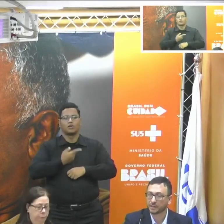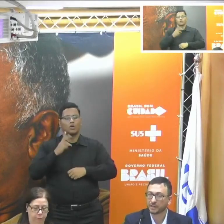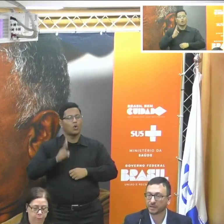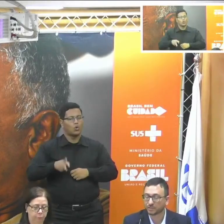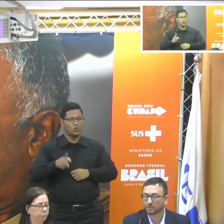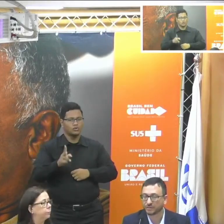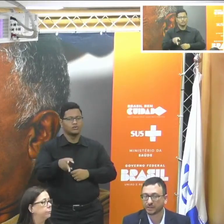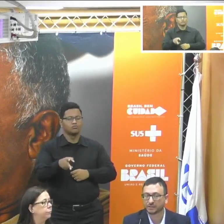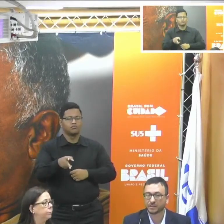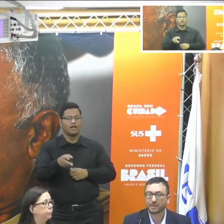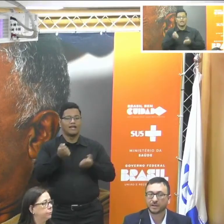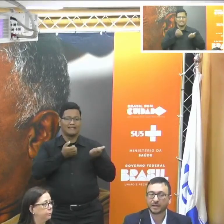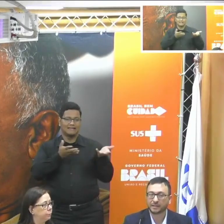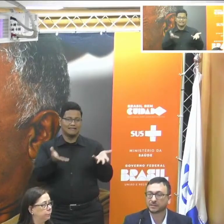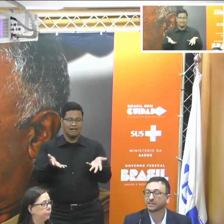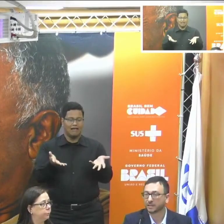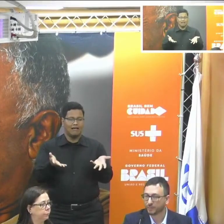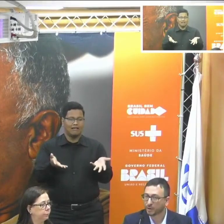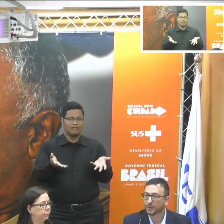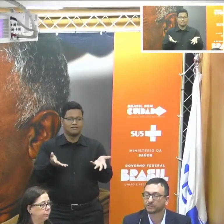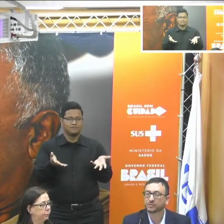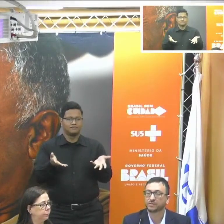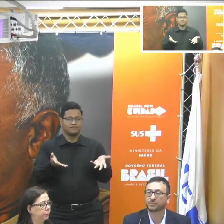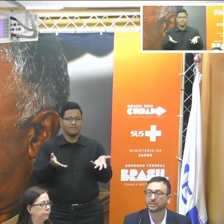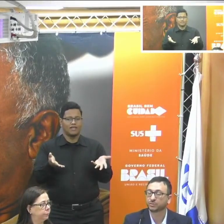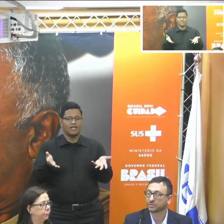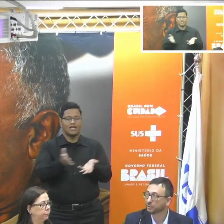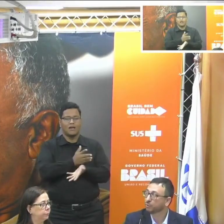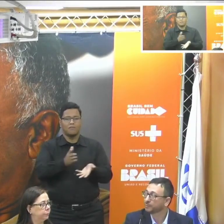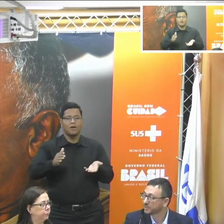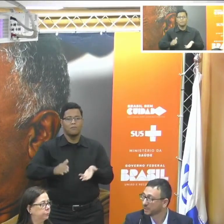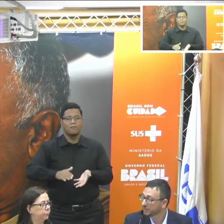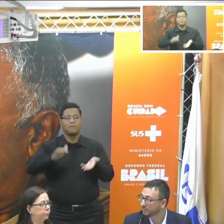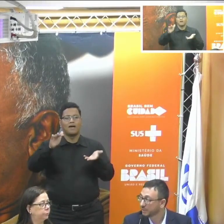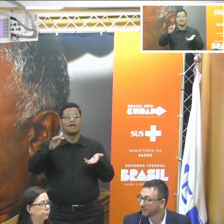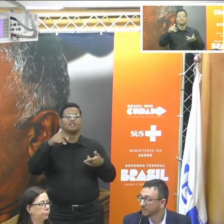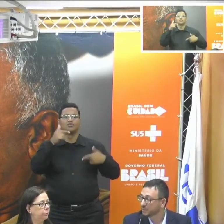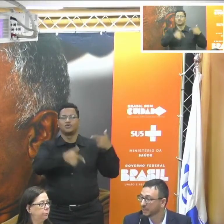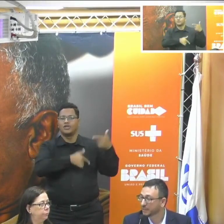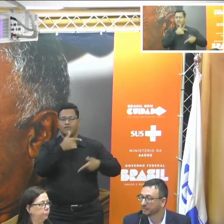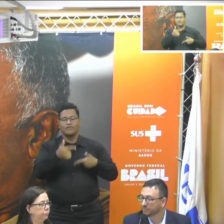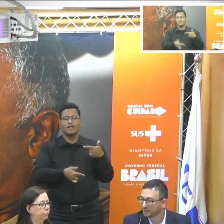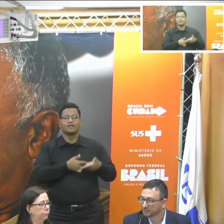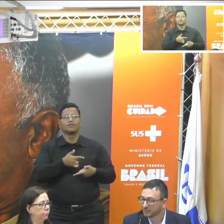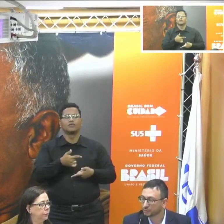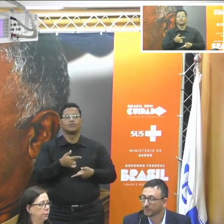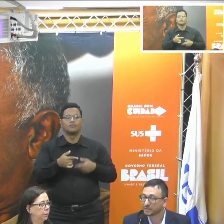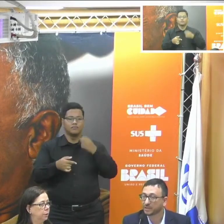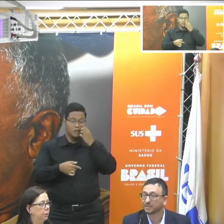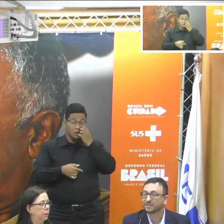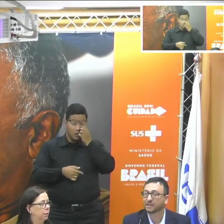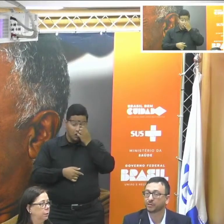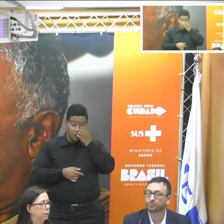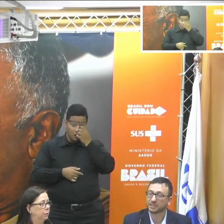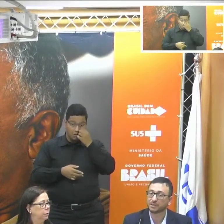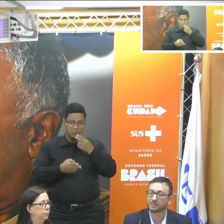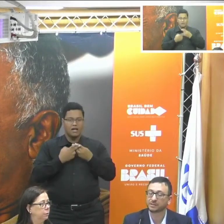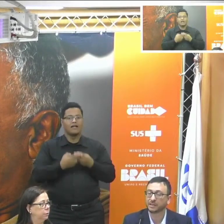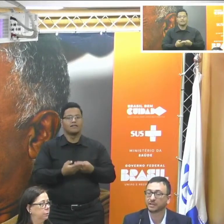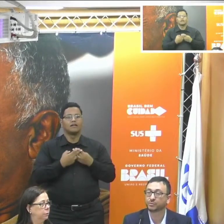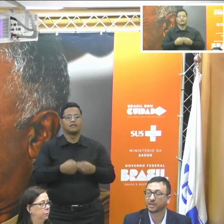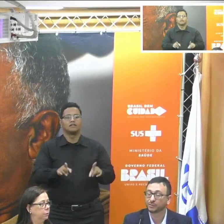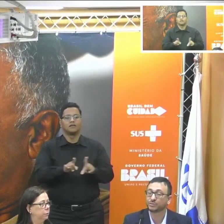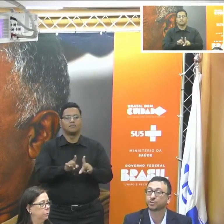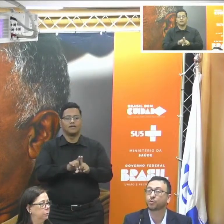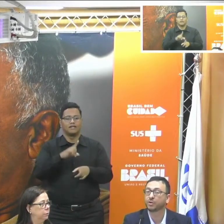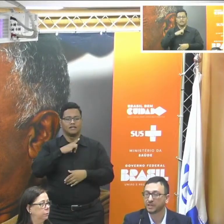isso para que que essa oferta esteja na maior parte do serviço seja uma opção E aí falando direito do paciente ter o paciente